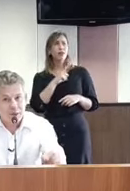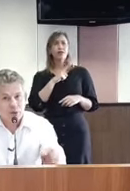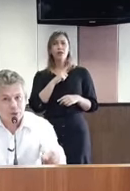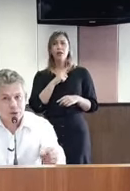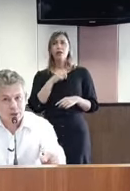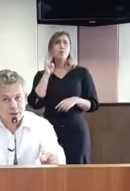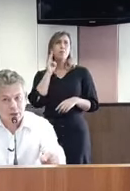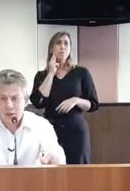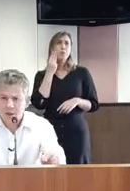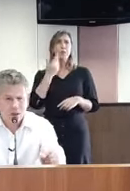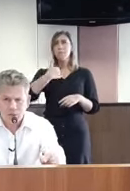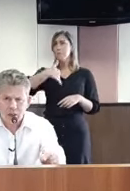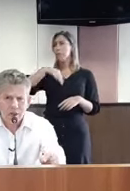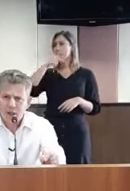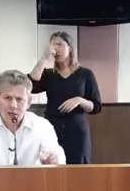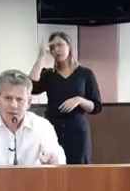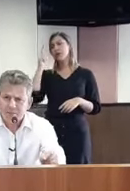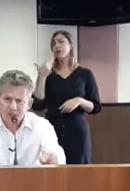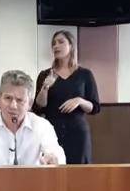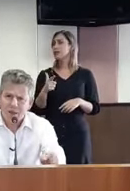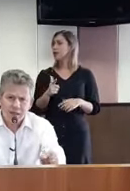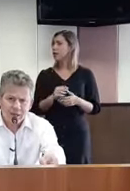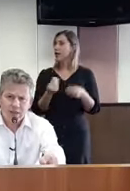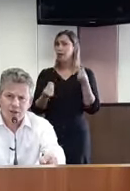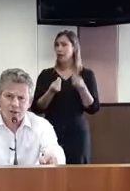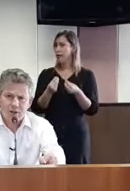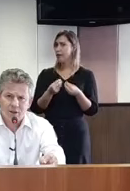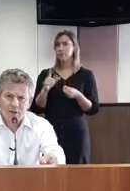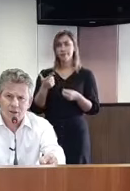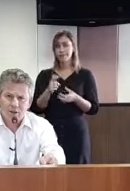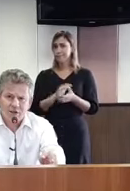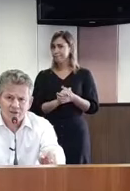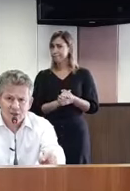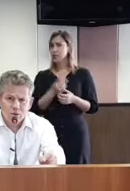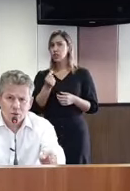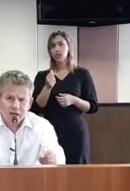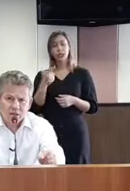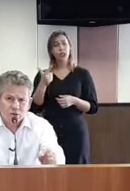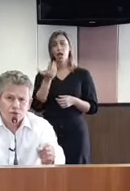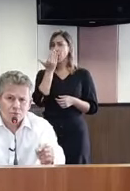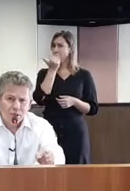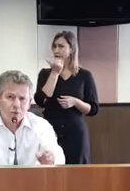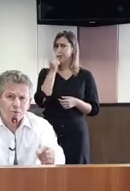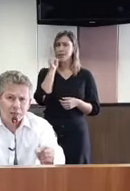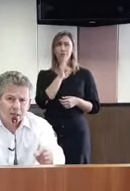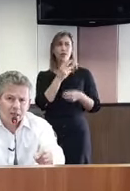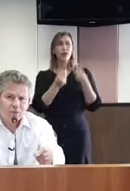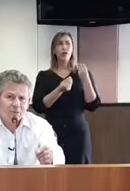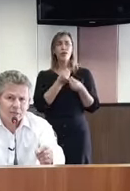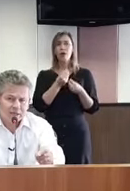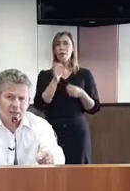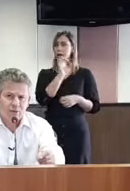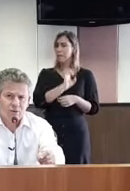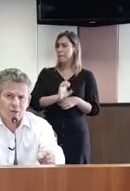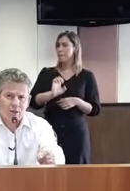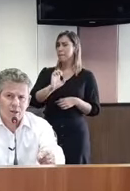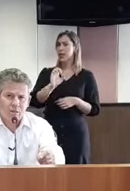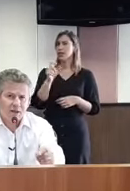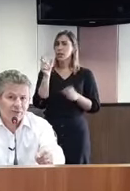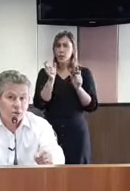milhões de mato-grossenses que não têm essa mesma realidade. Não está vendo o caso dos micro e pequenos